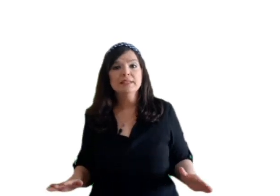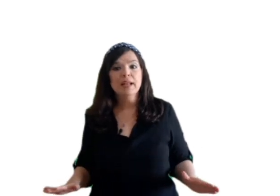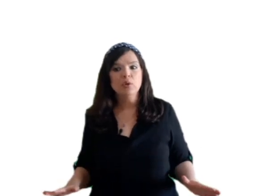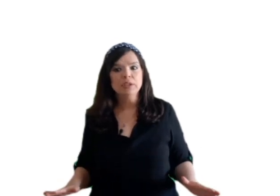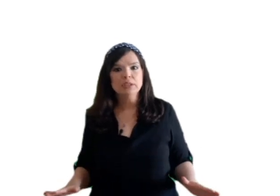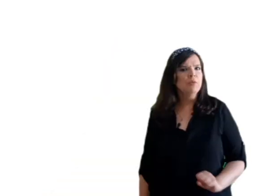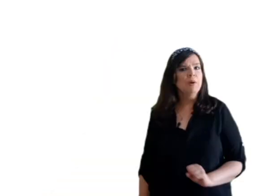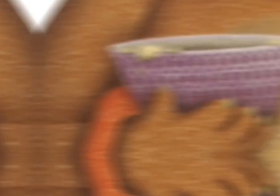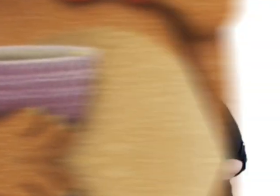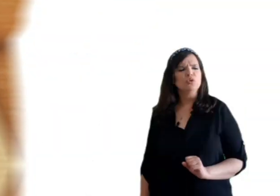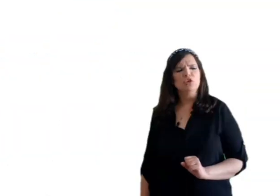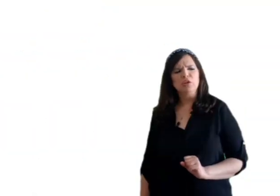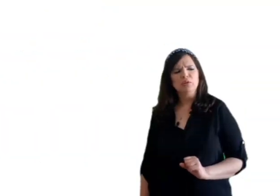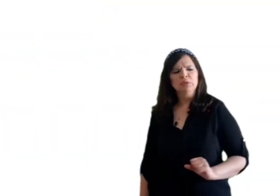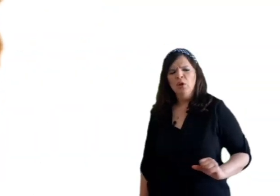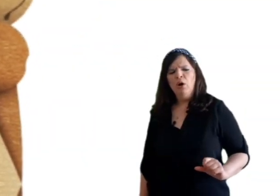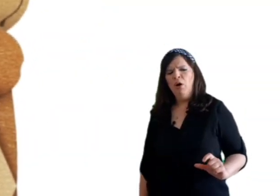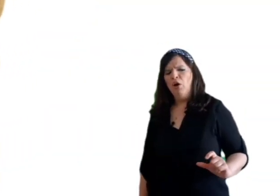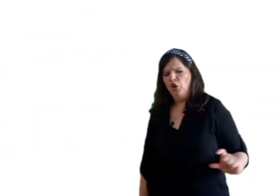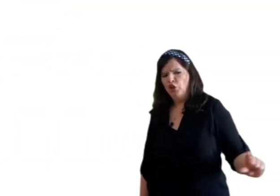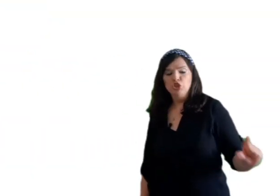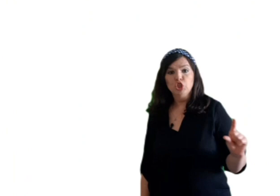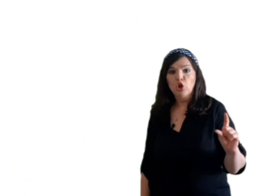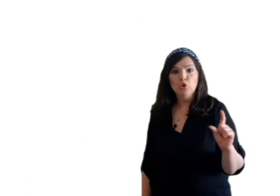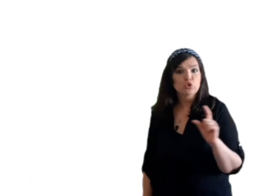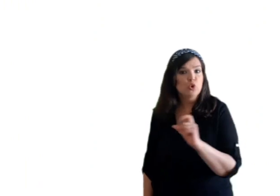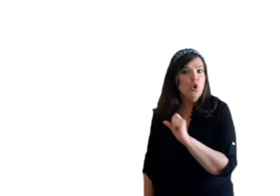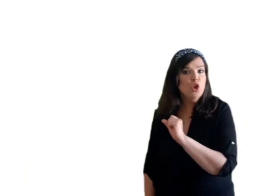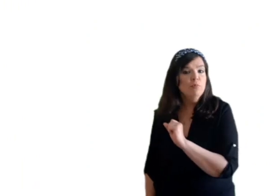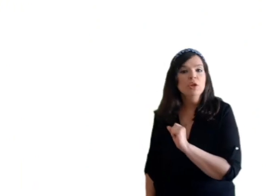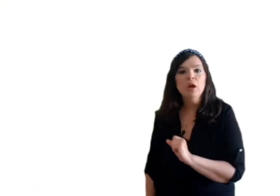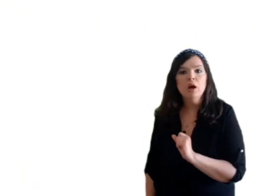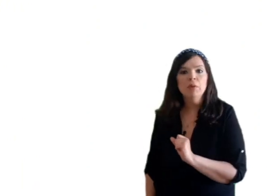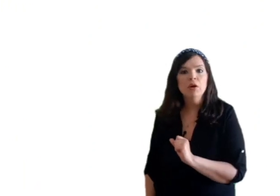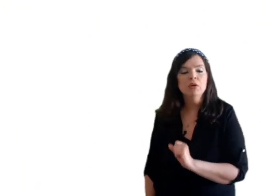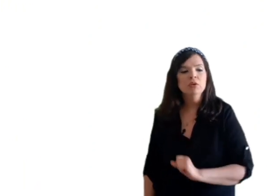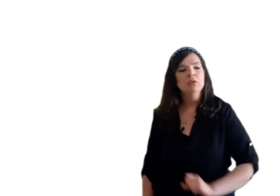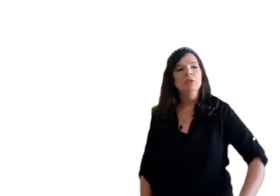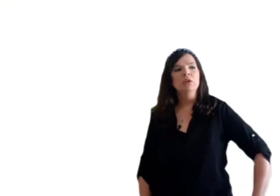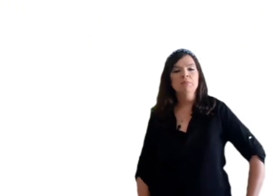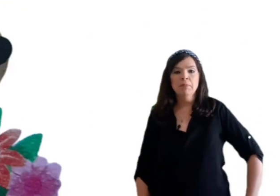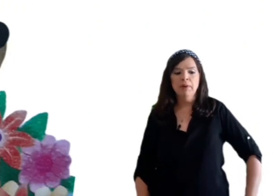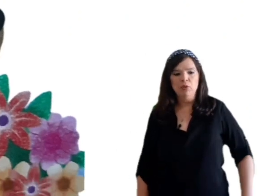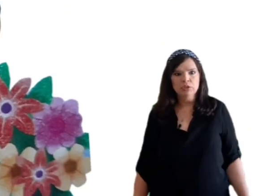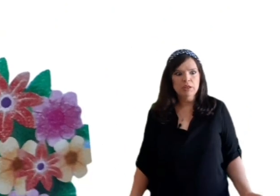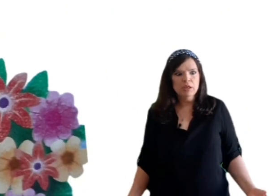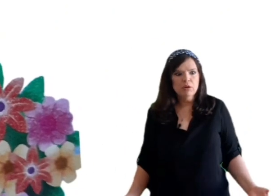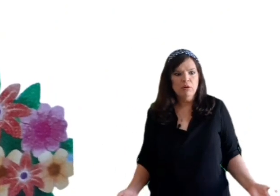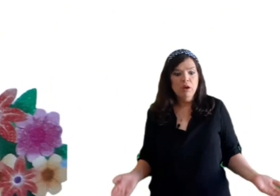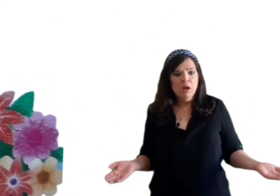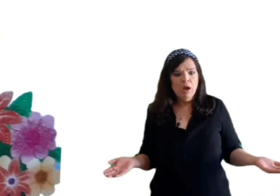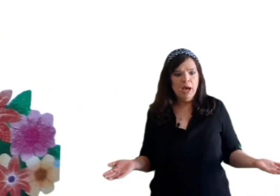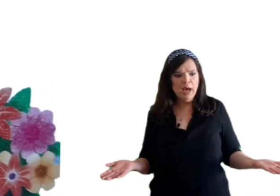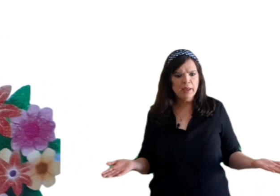1, 2, 3, 4, 5, 6, 7, 8, 9, 10 escalones. Y papá oso dijo, alguien se acostó en mi cama. Y mamá osa